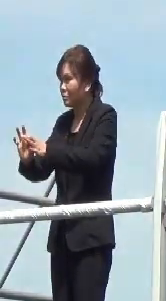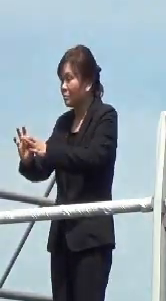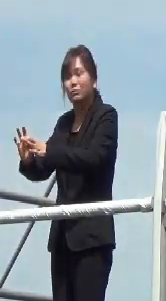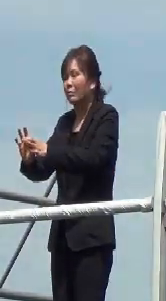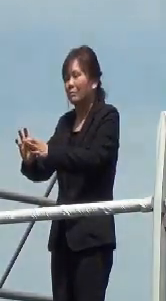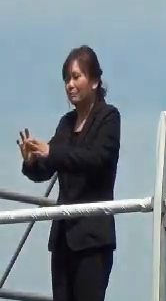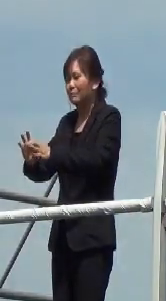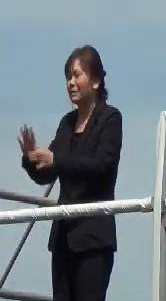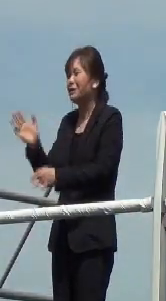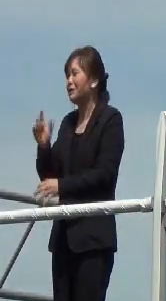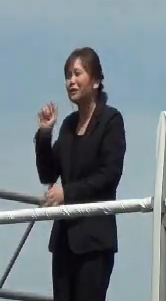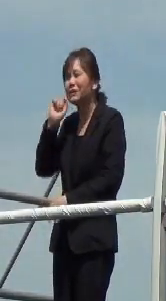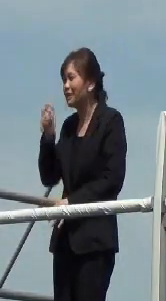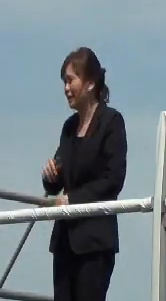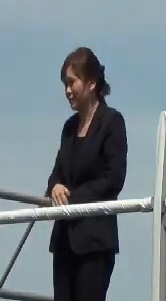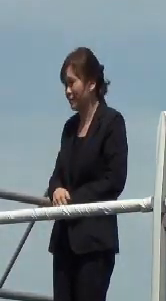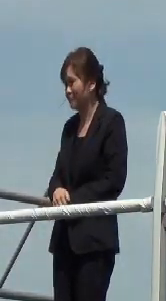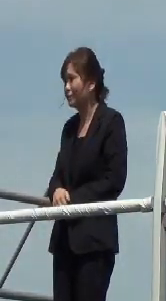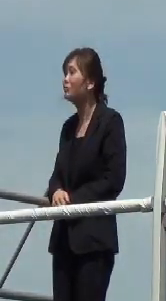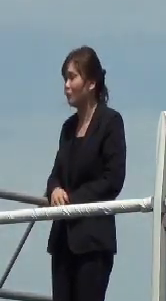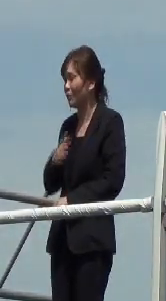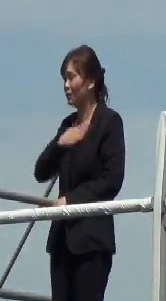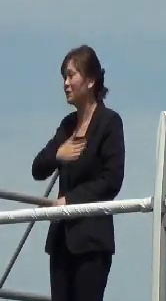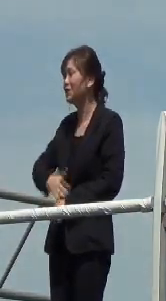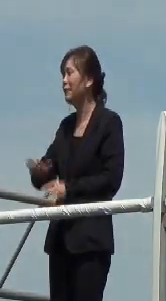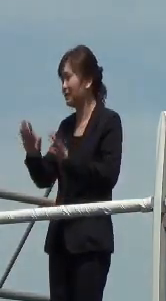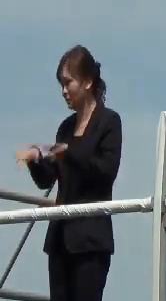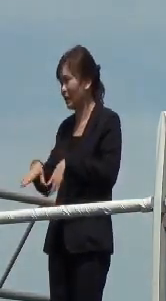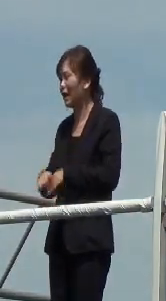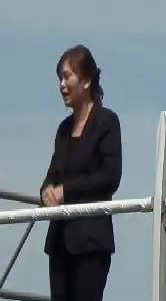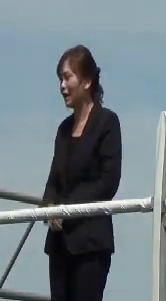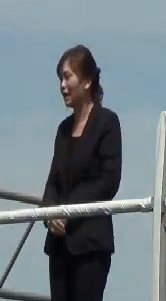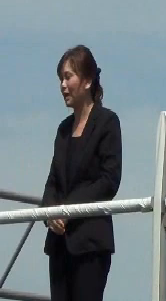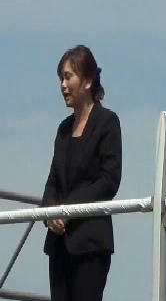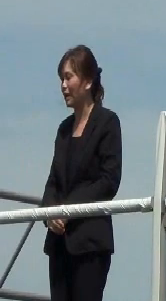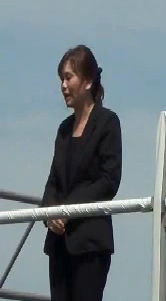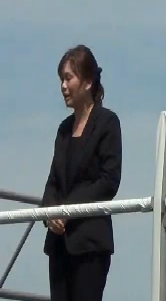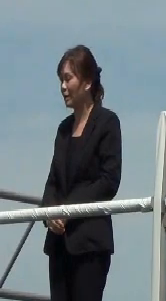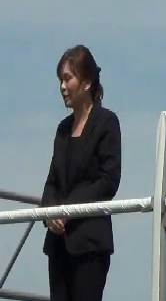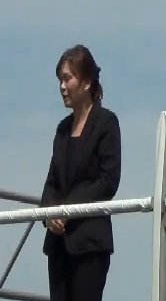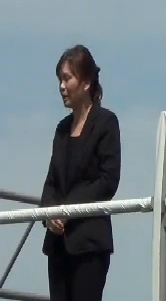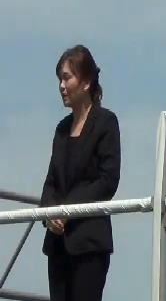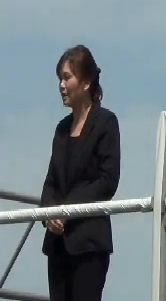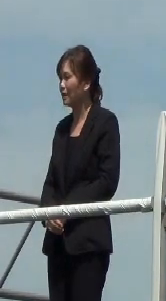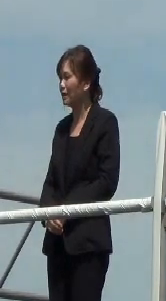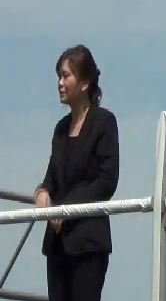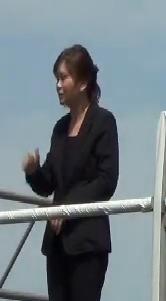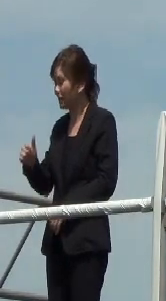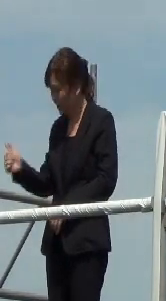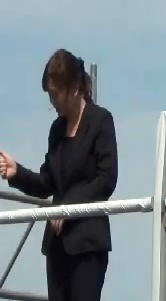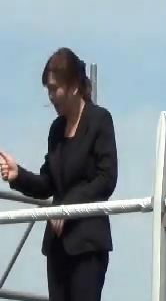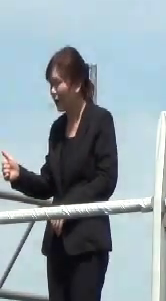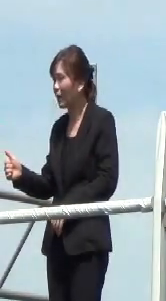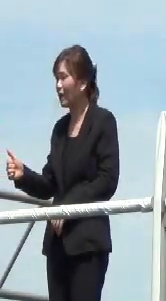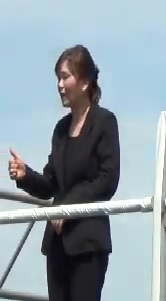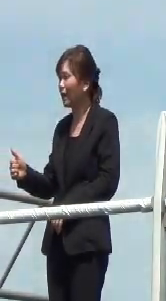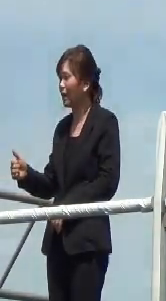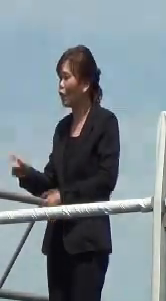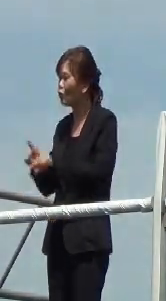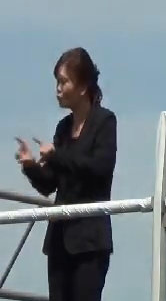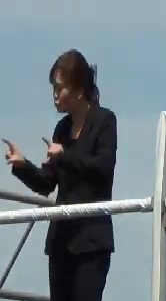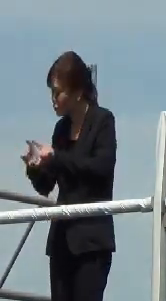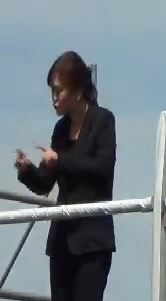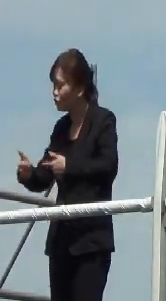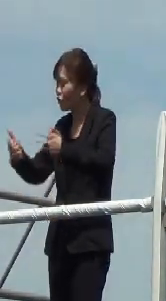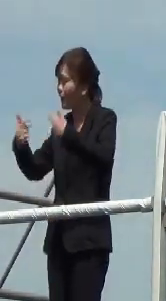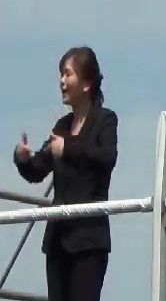。ただその分普通の毎日がどれだけ輝いていて、どれだけ